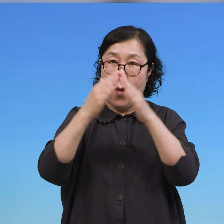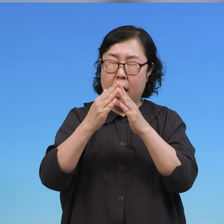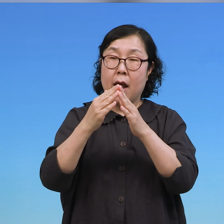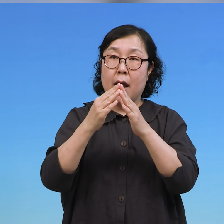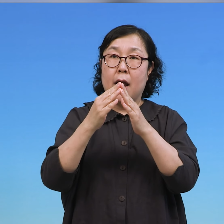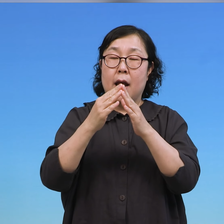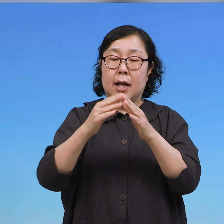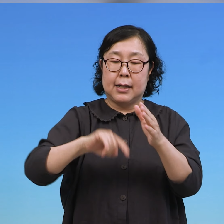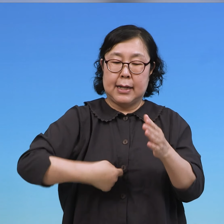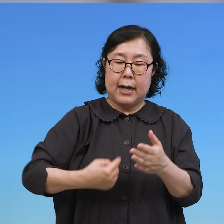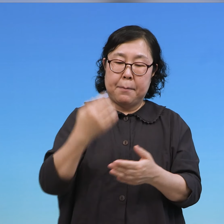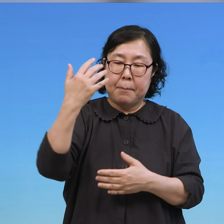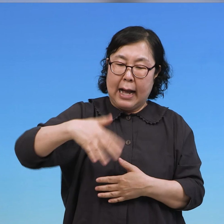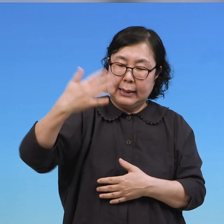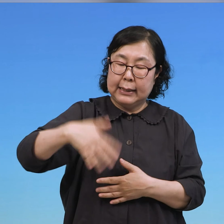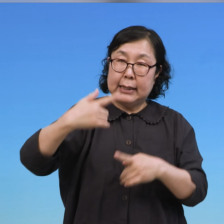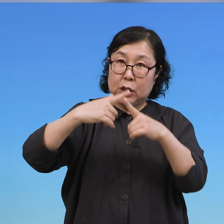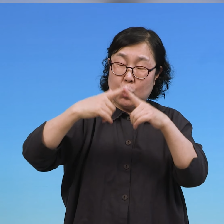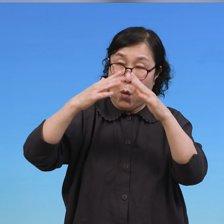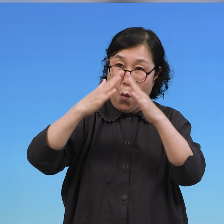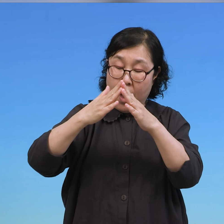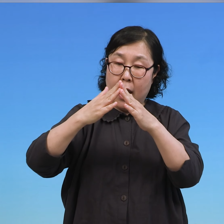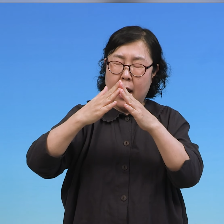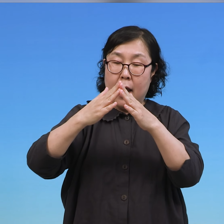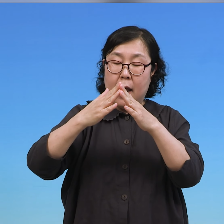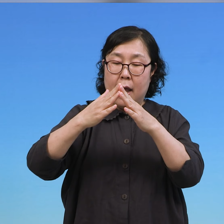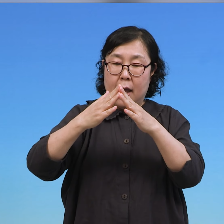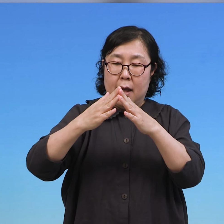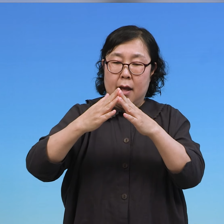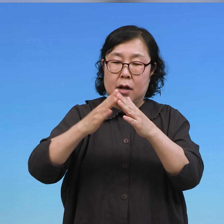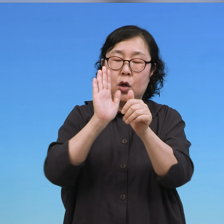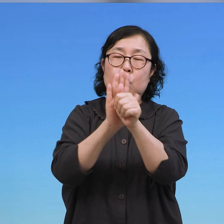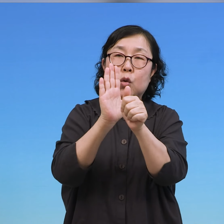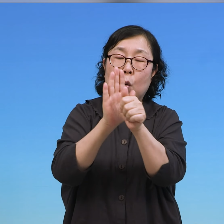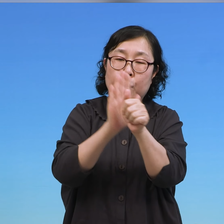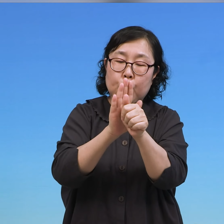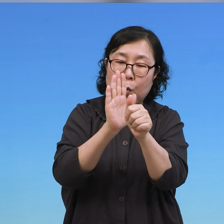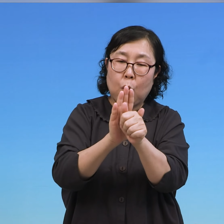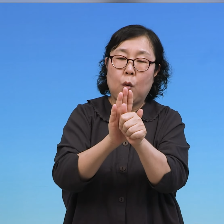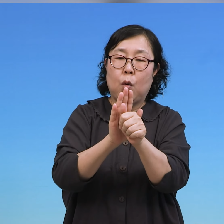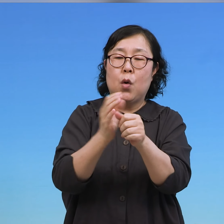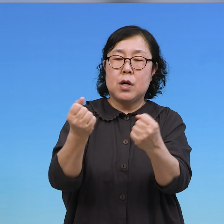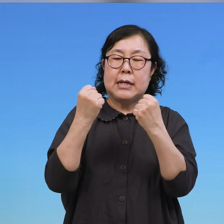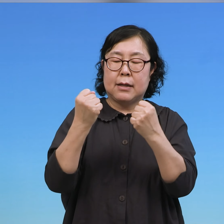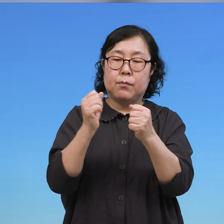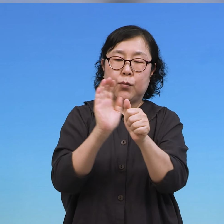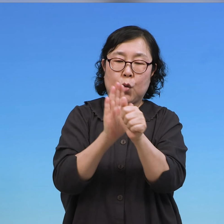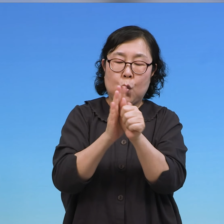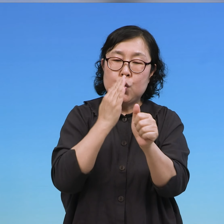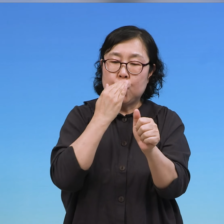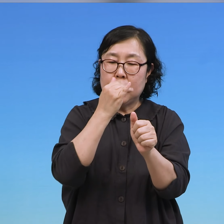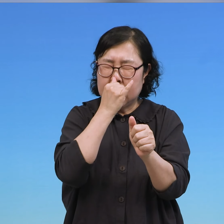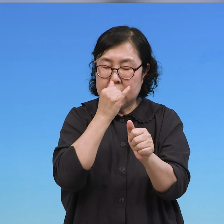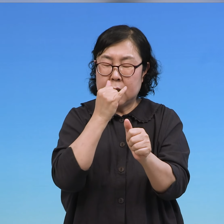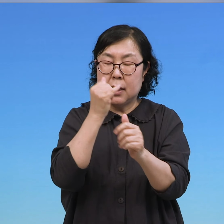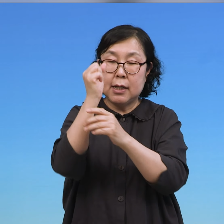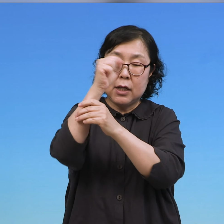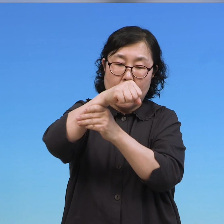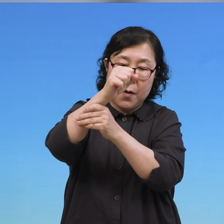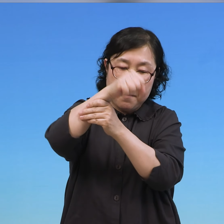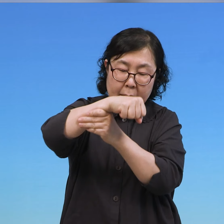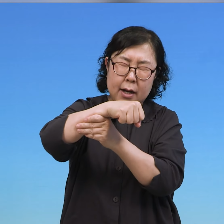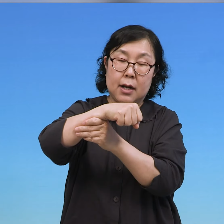개척교회, 그들에게 힘이 되고 용기를 주는 그런 열매를 좀 만들자. 이 2가지 꿈을 놓고 같이 기도해 주시기를